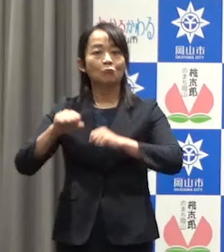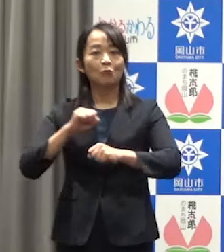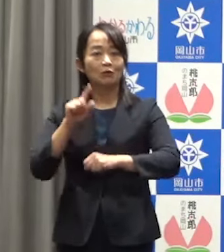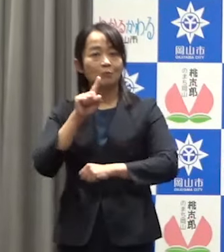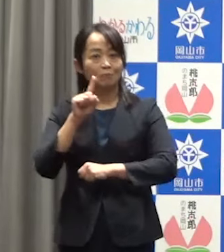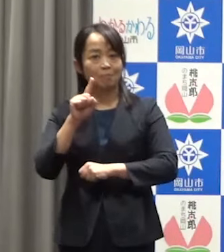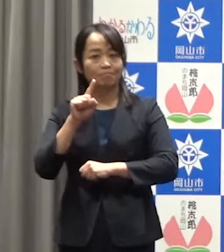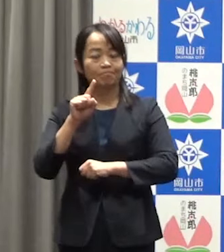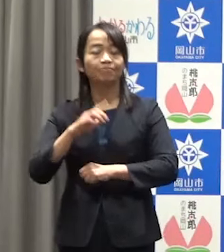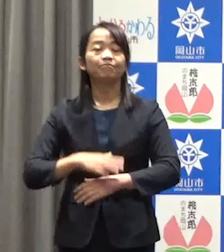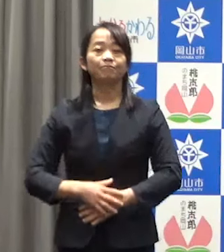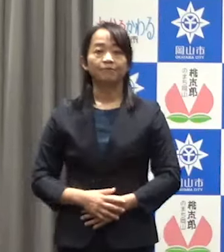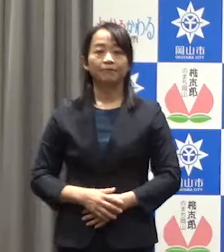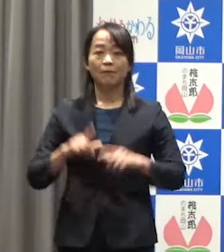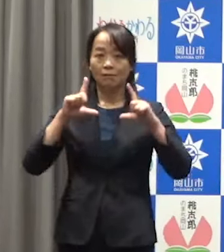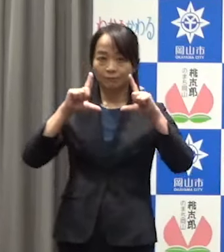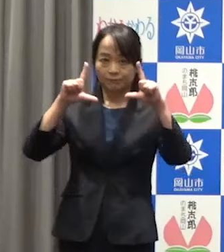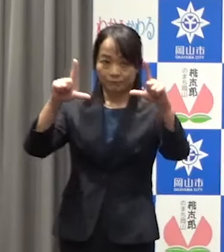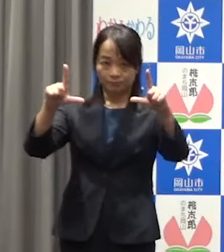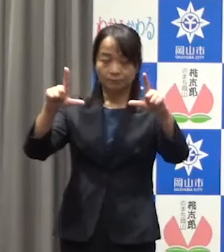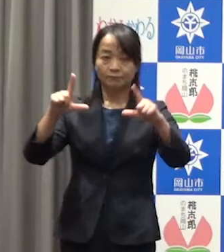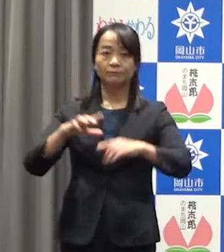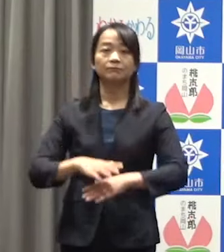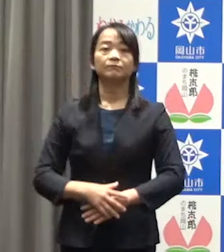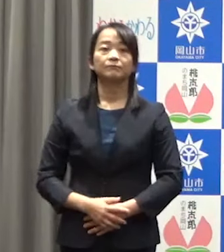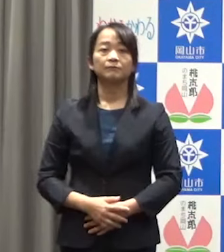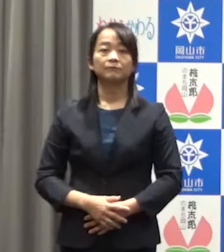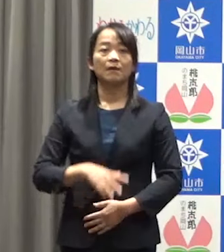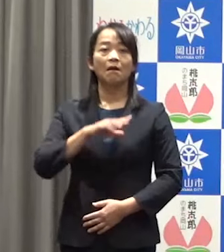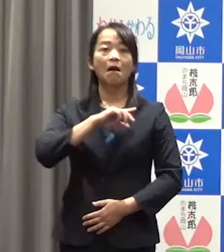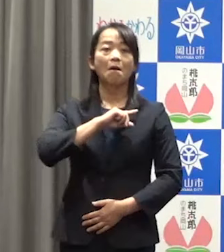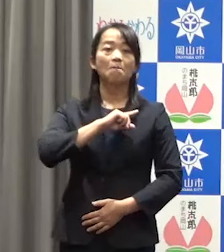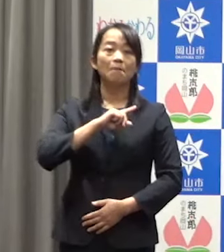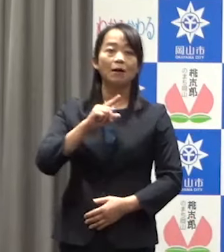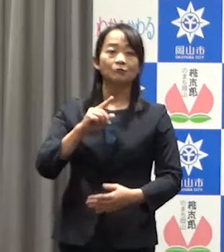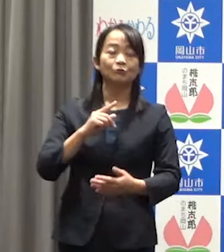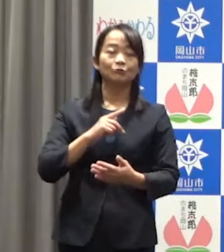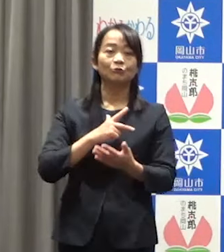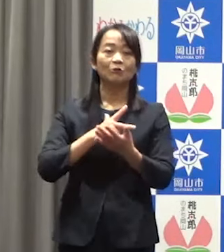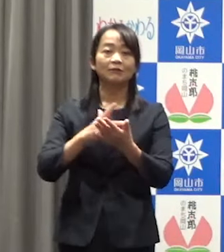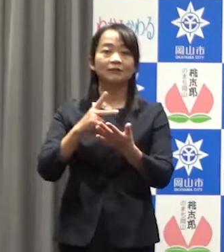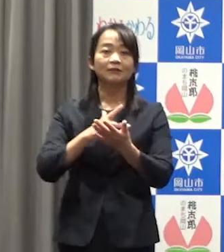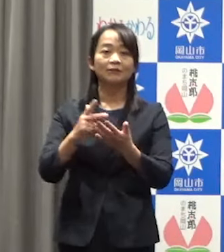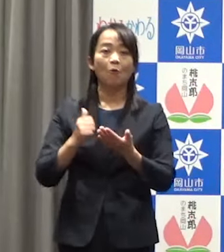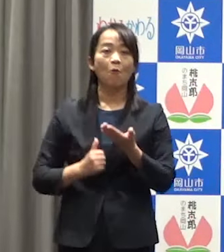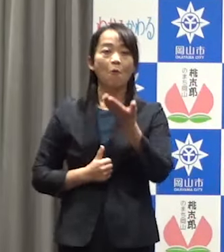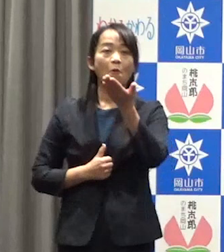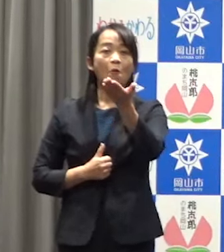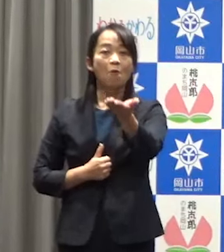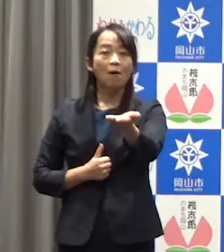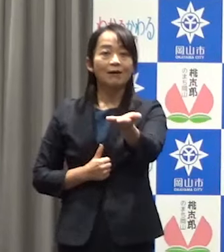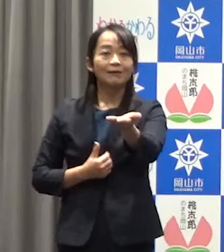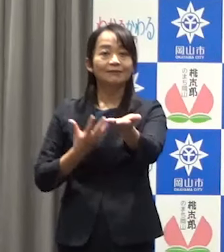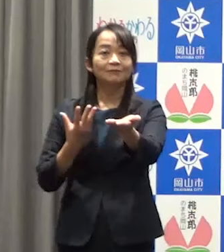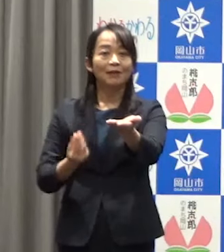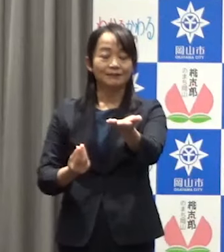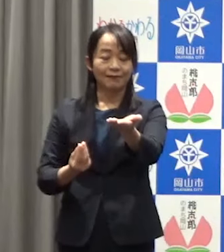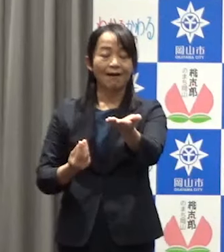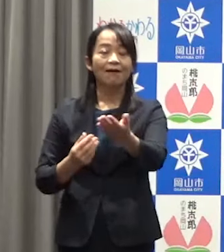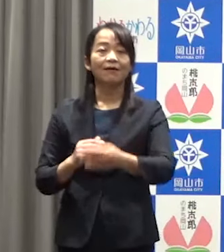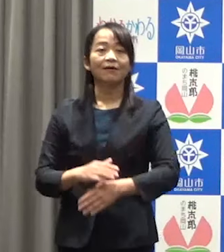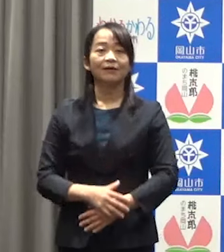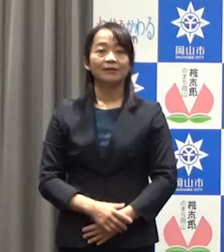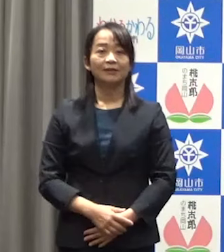ね、まず、先ほど参考資料をお渡ししましたけれども、